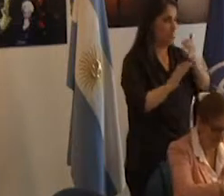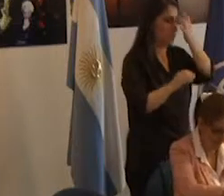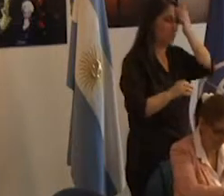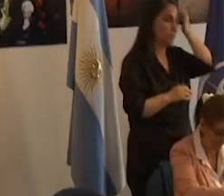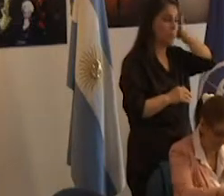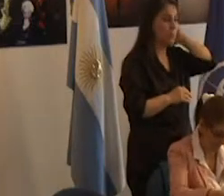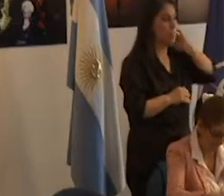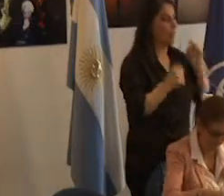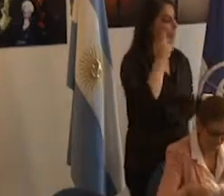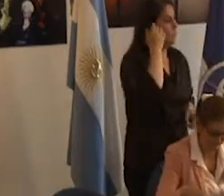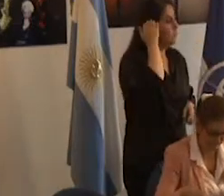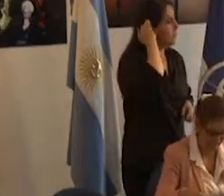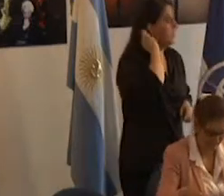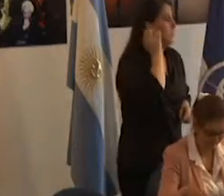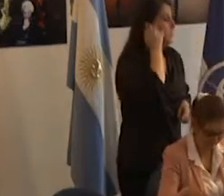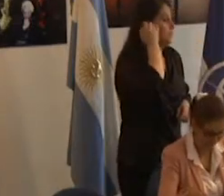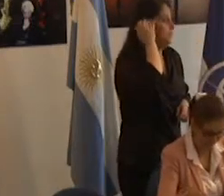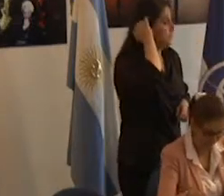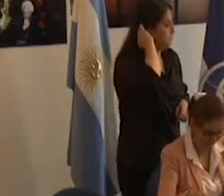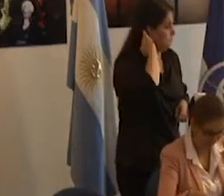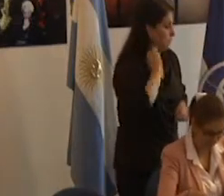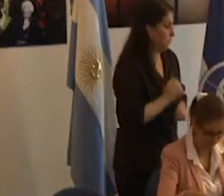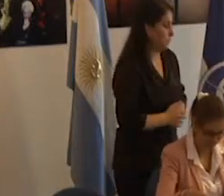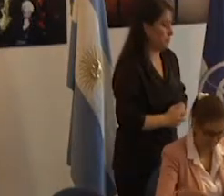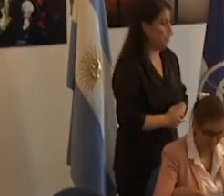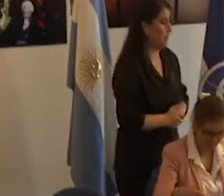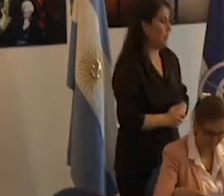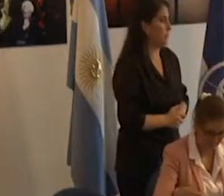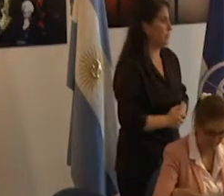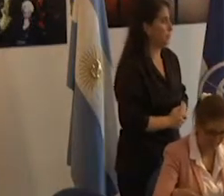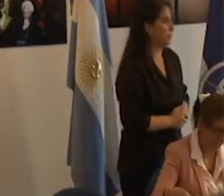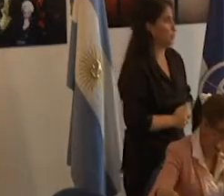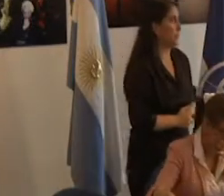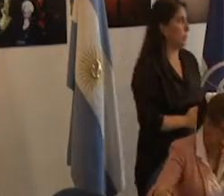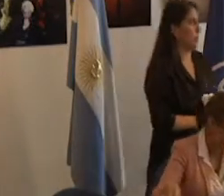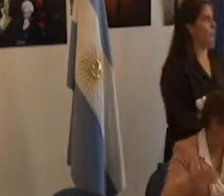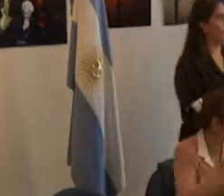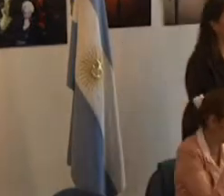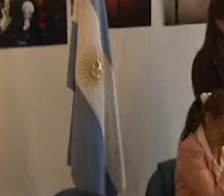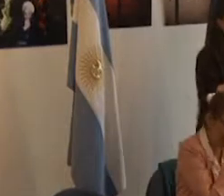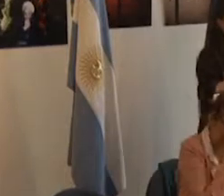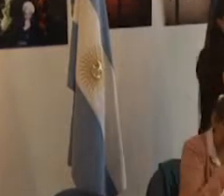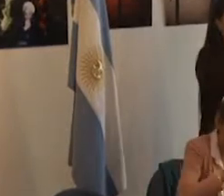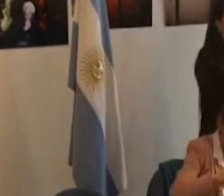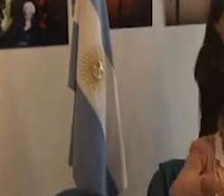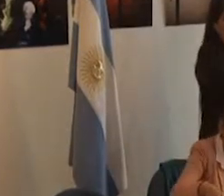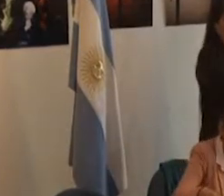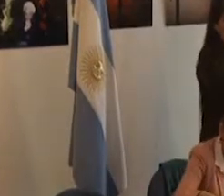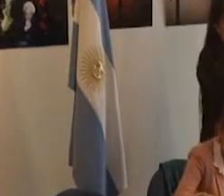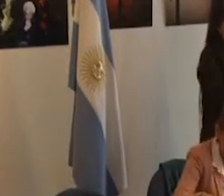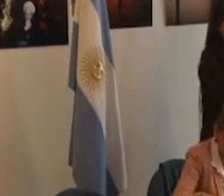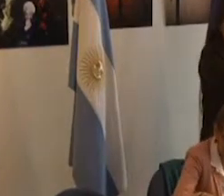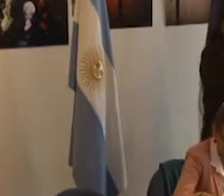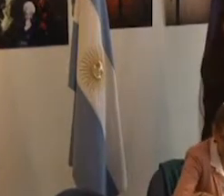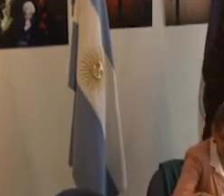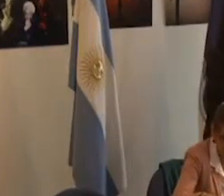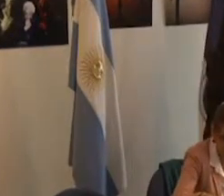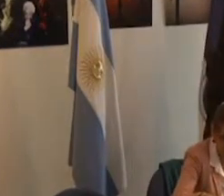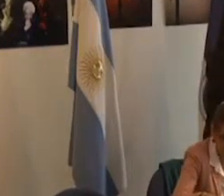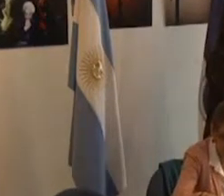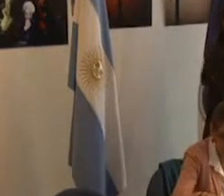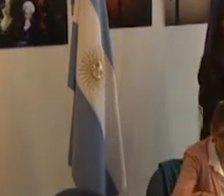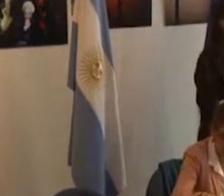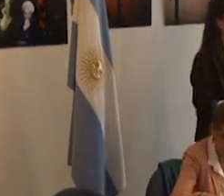Bueno, como lo mencioné al inicio de la intervención,